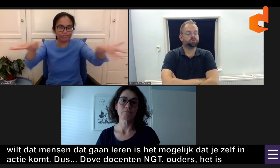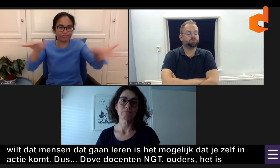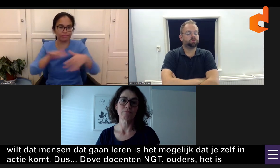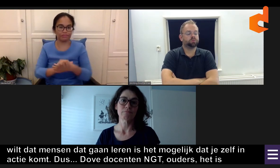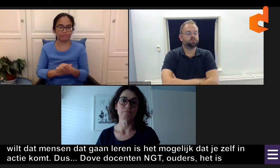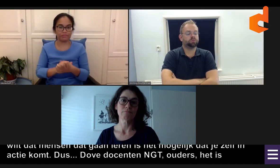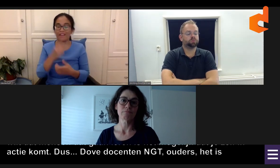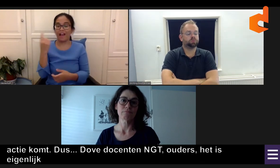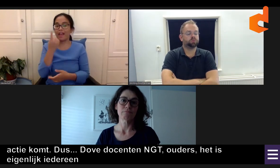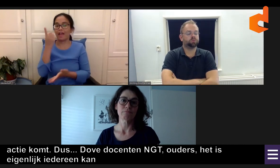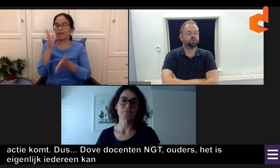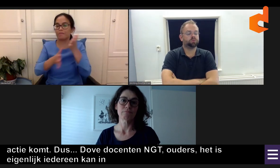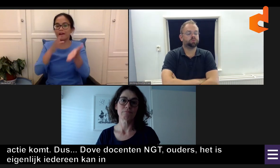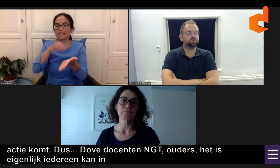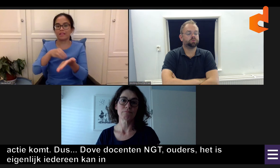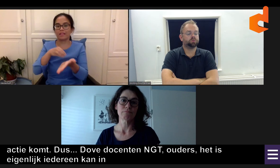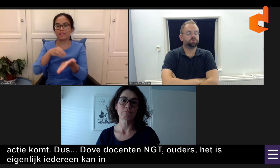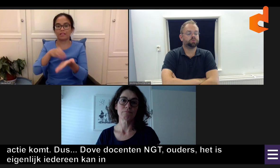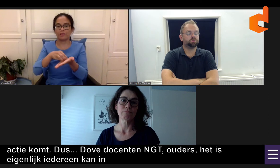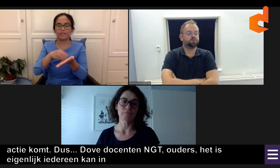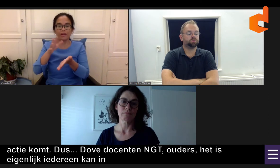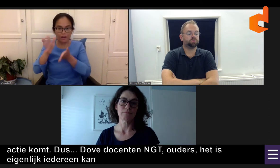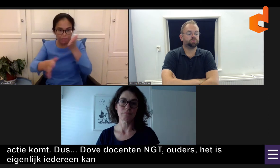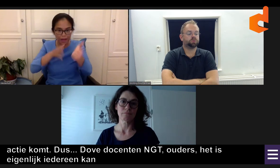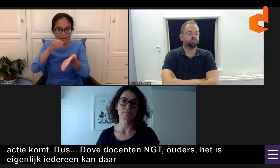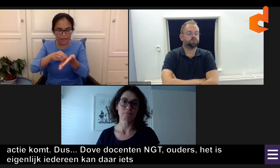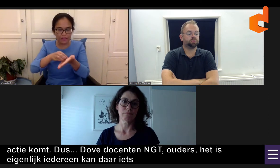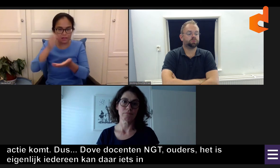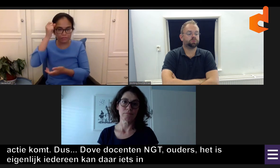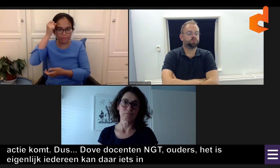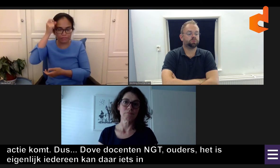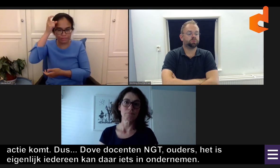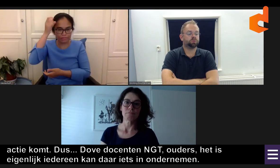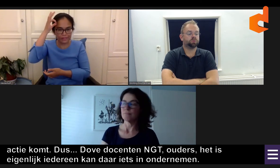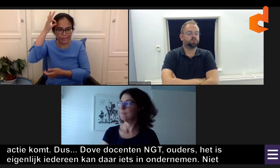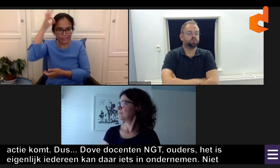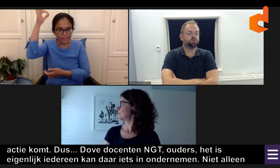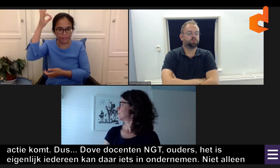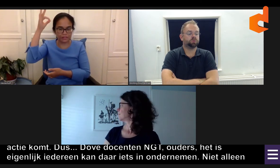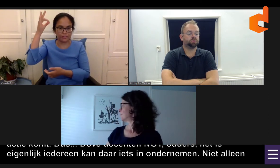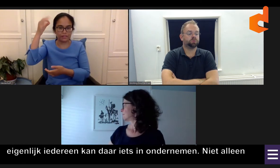iedereen kan in die zin die er iets mee te maken heeft, daar iets in ondernemen. Dus het is niet alleen het gebarencentrum. Het gebarencentrum is